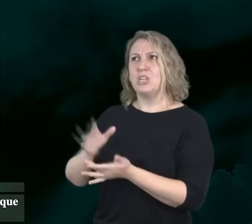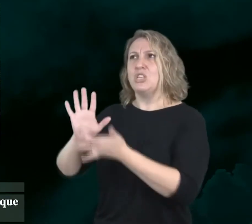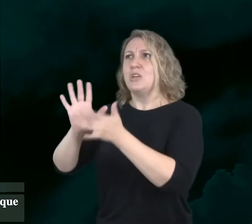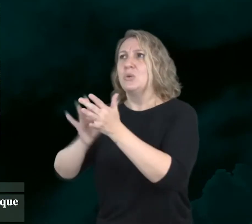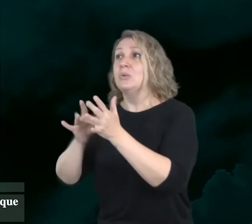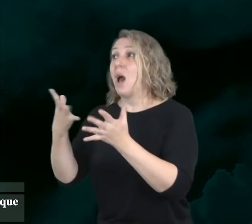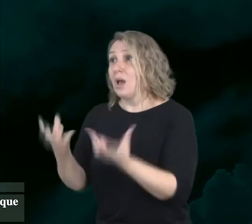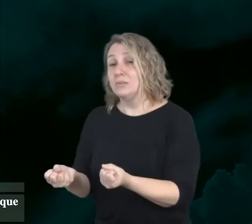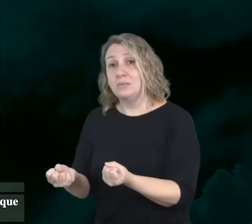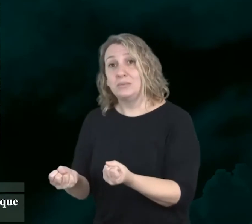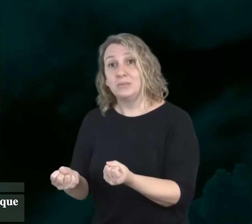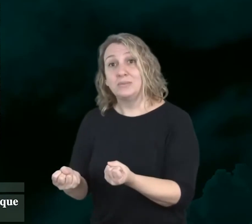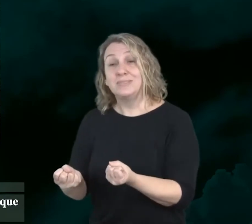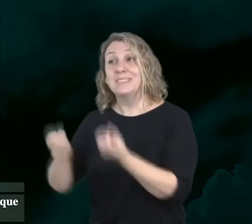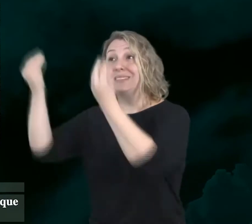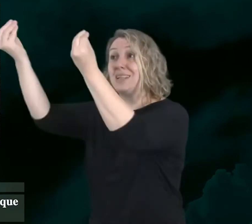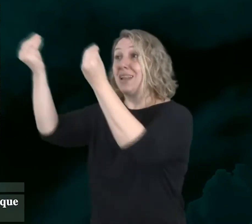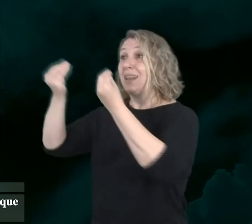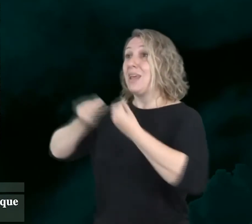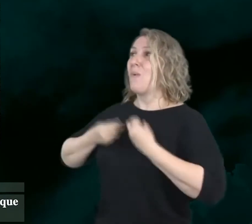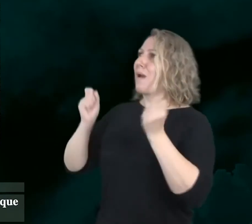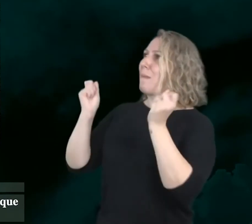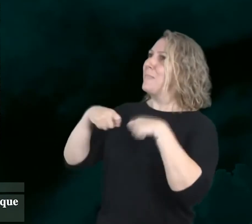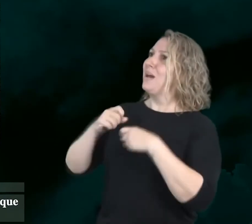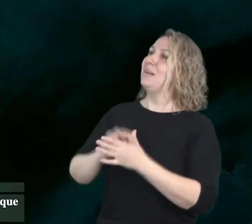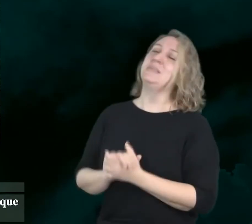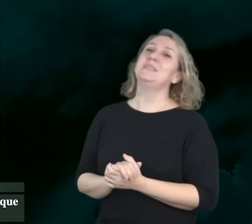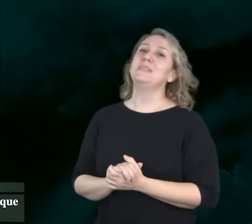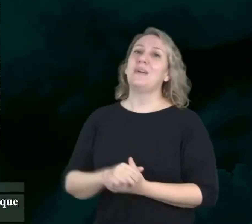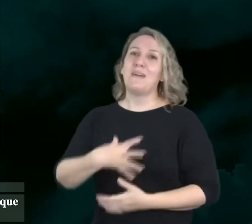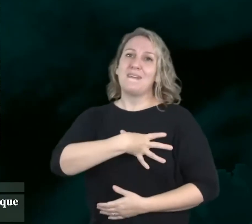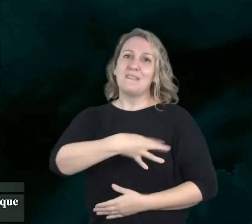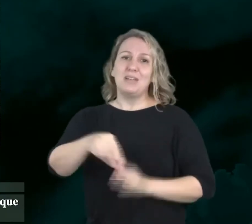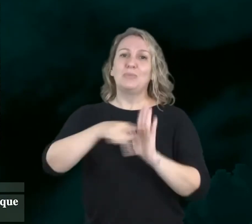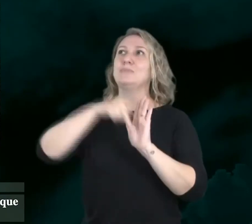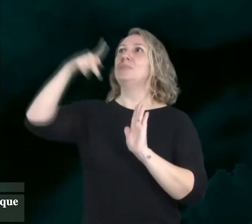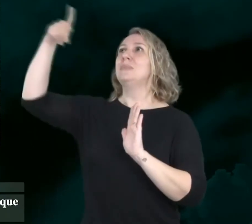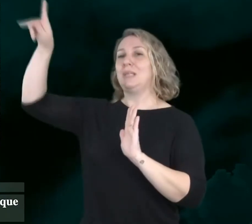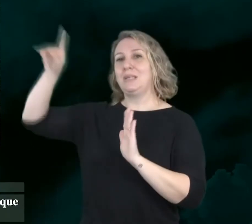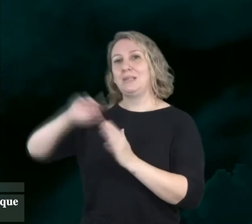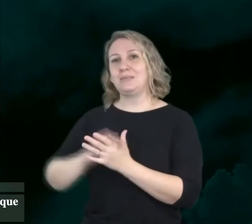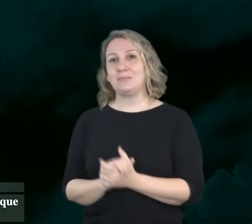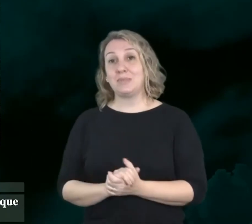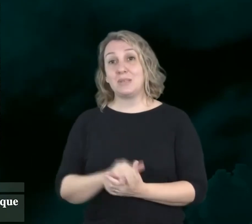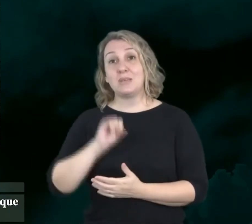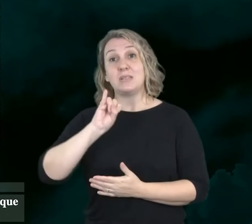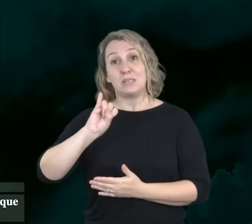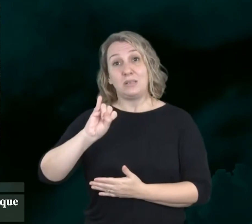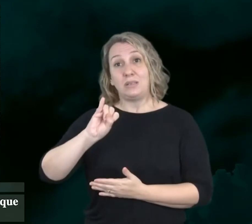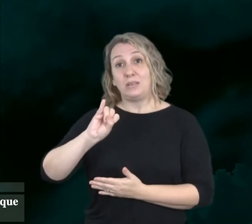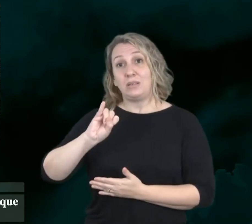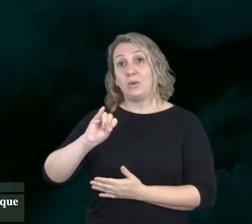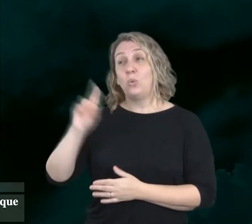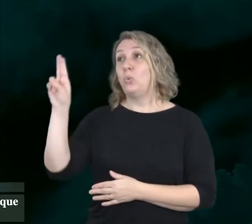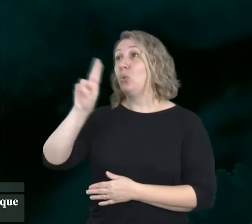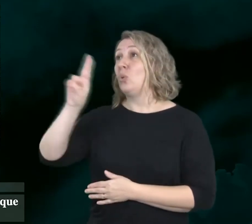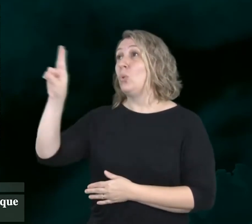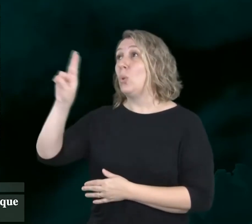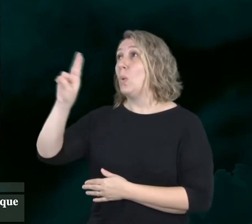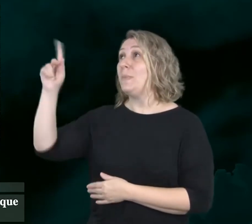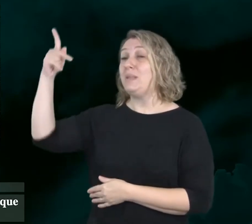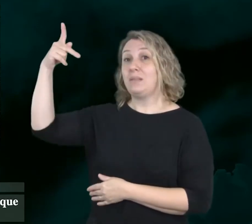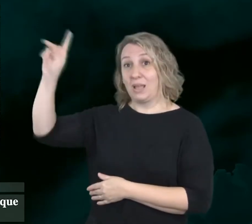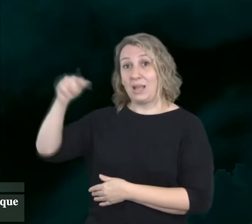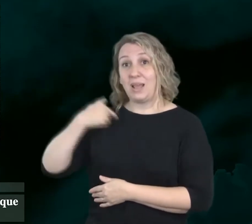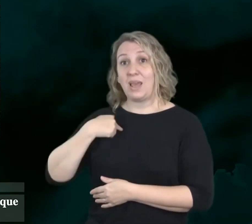deu-nos poder de sermos filhos de Deus, a saber, aos que creem em seu nome. Crer é